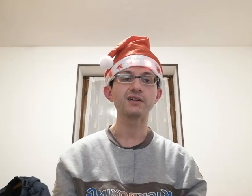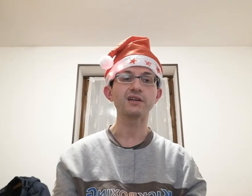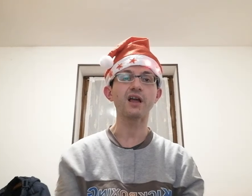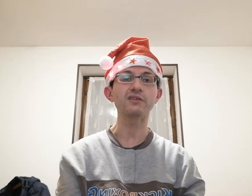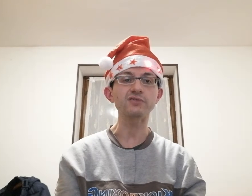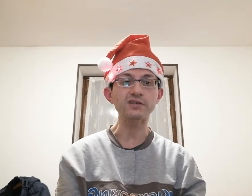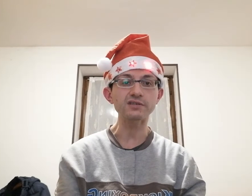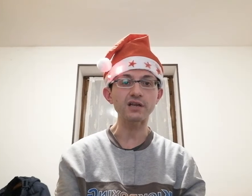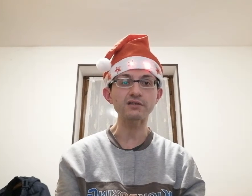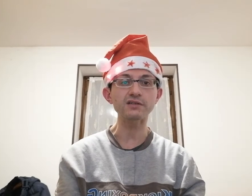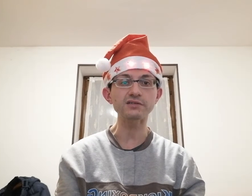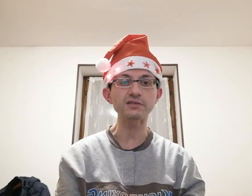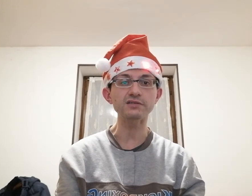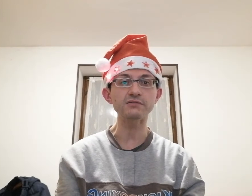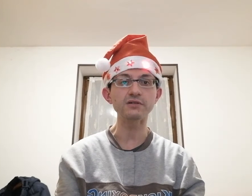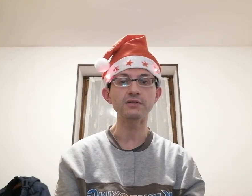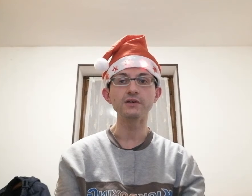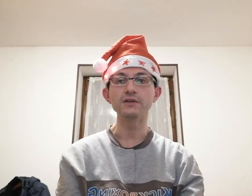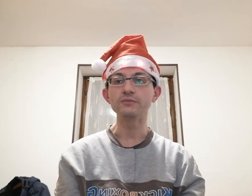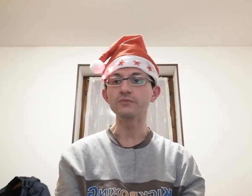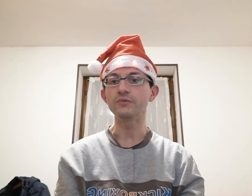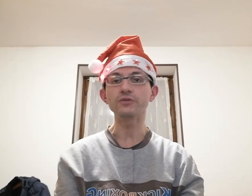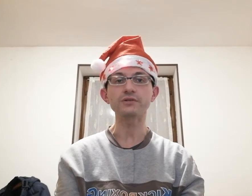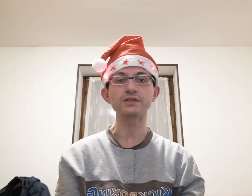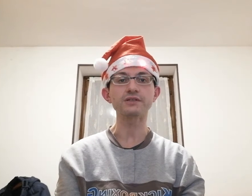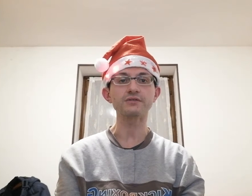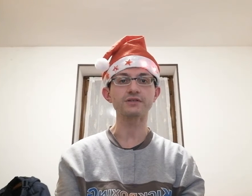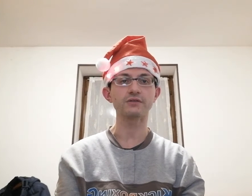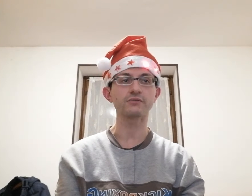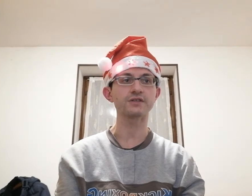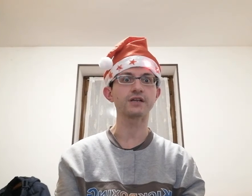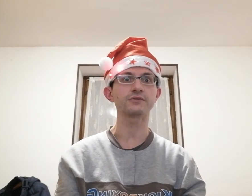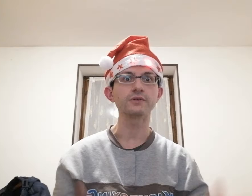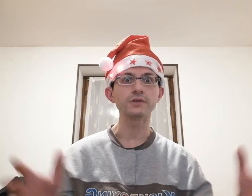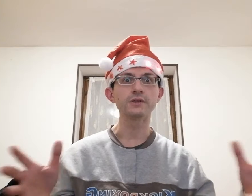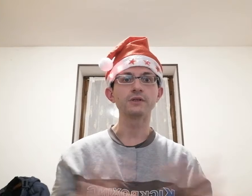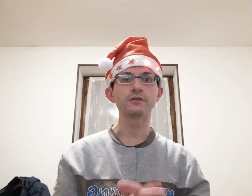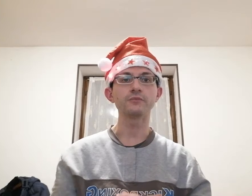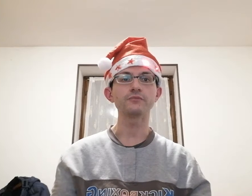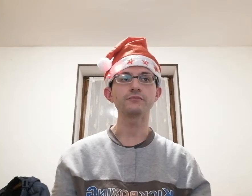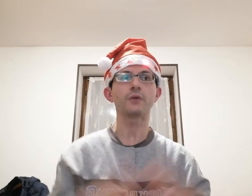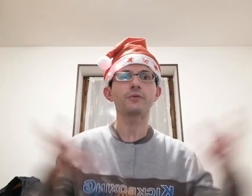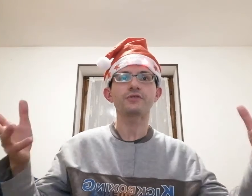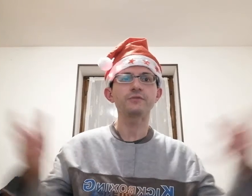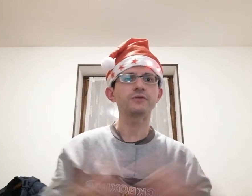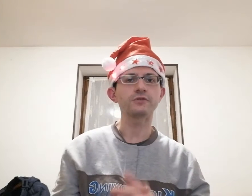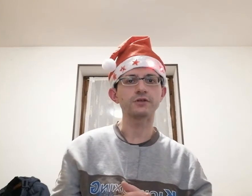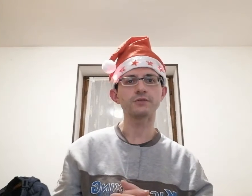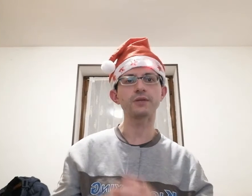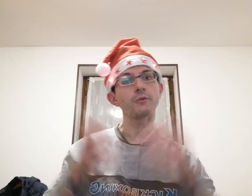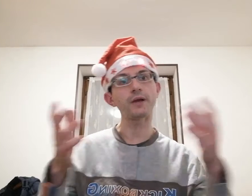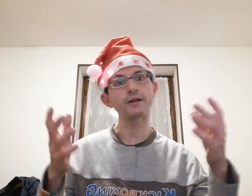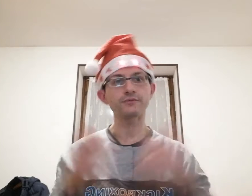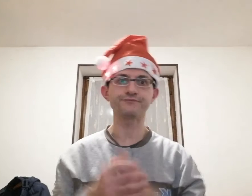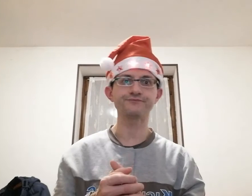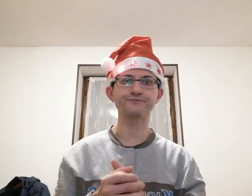che anno triste, tristissimo, molto triste quest'anno qua è stato, l'anno prossimo speriamo meglio,